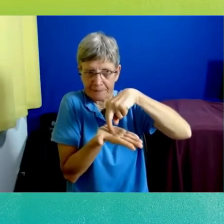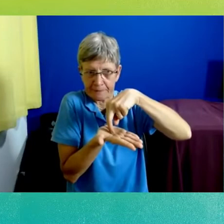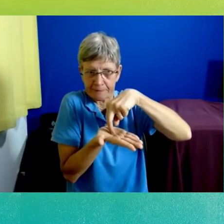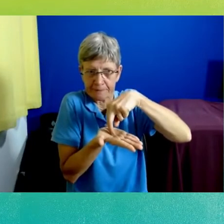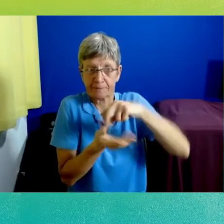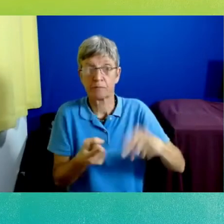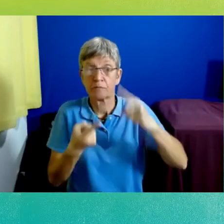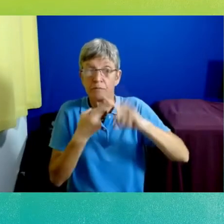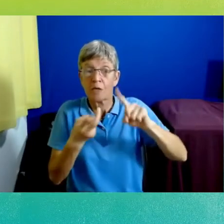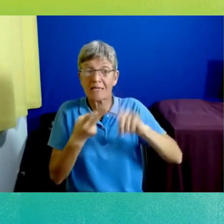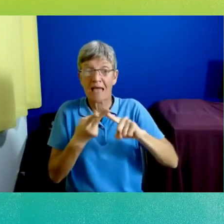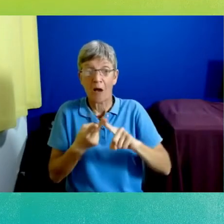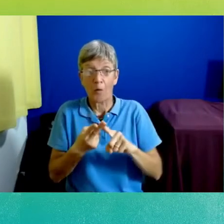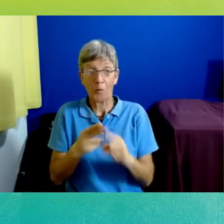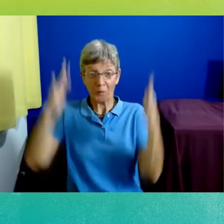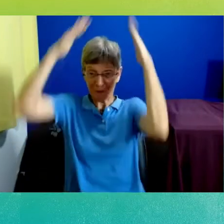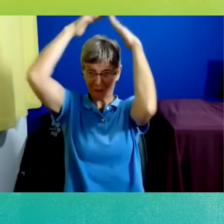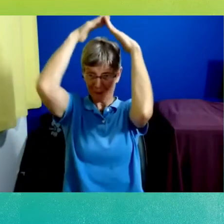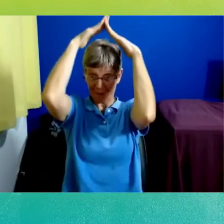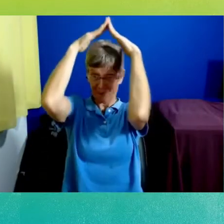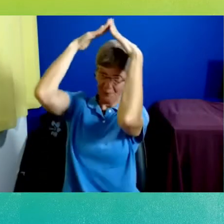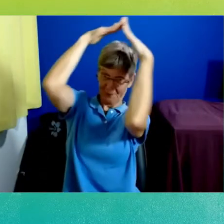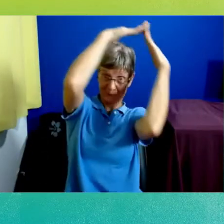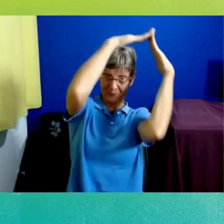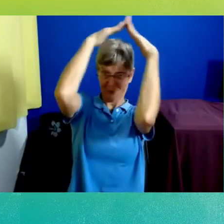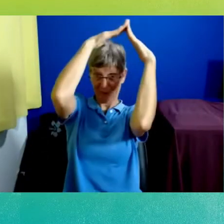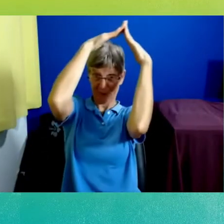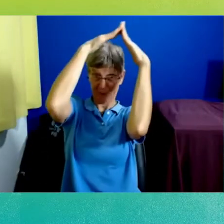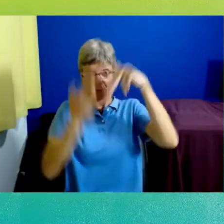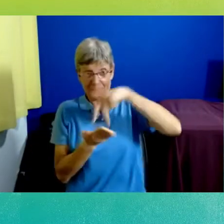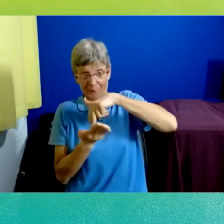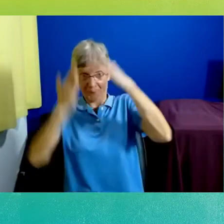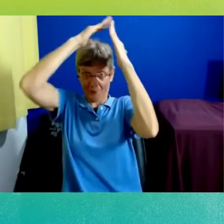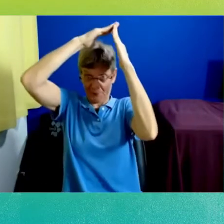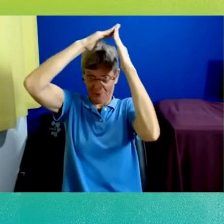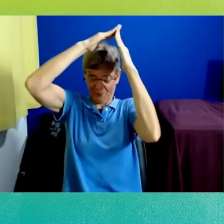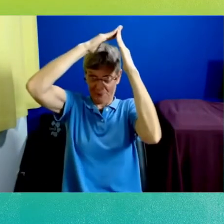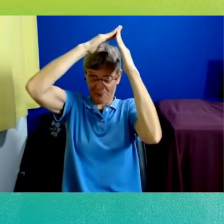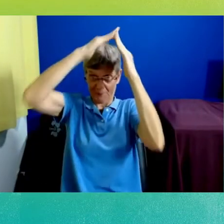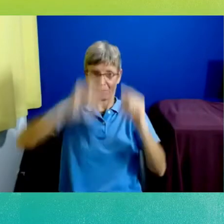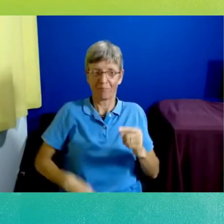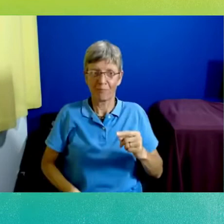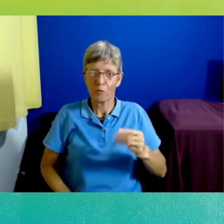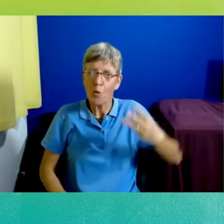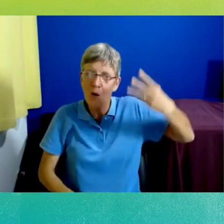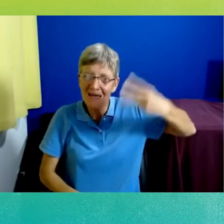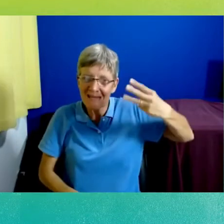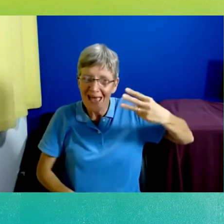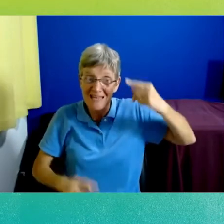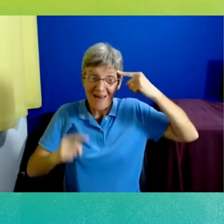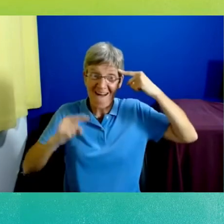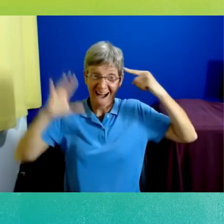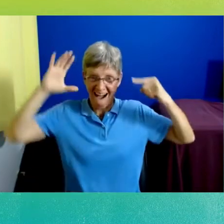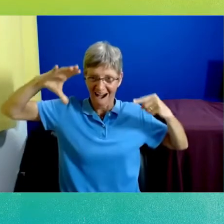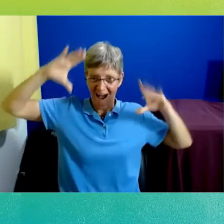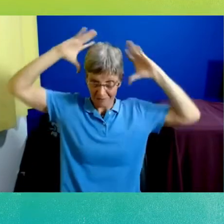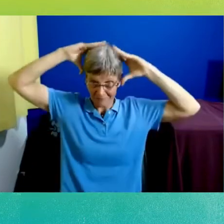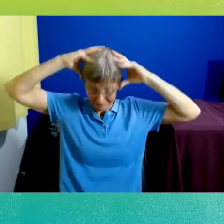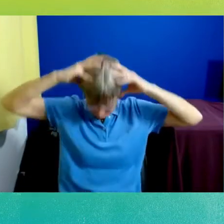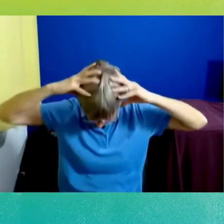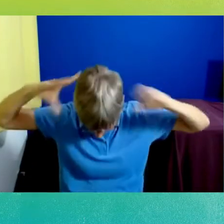a gente vê ali todo o movimento que é feito, tá? Da forma que eu estou fazendo aqui.